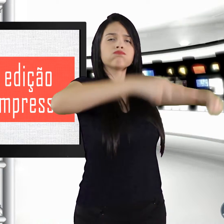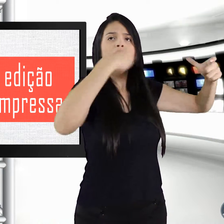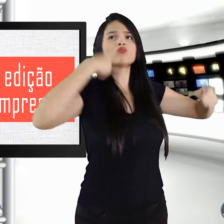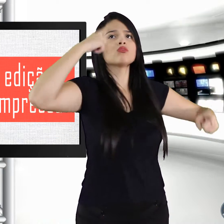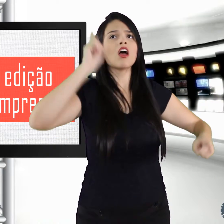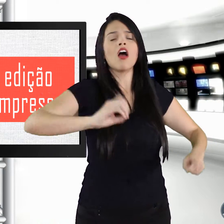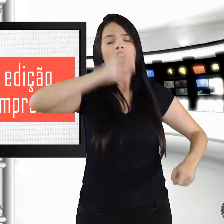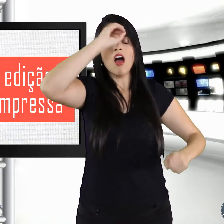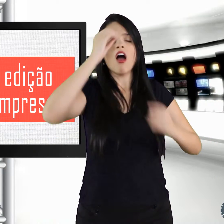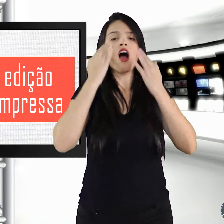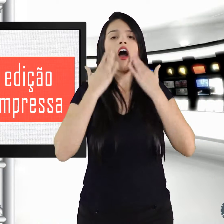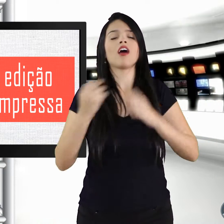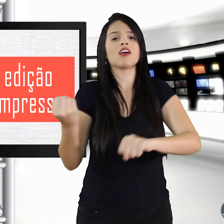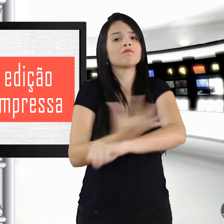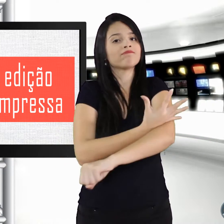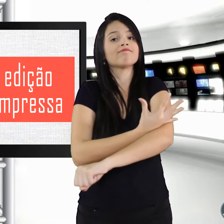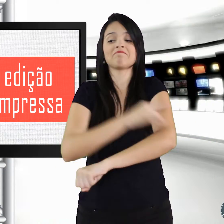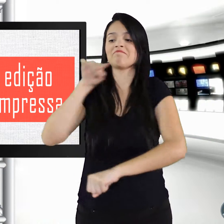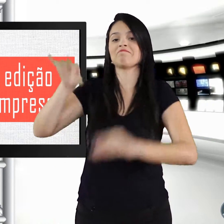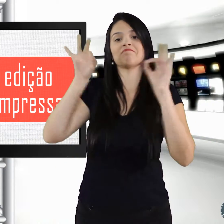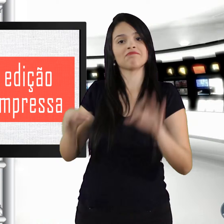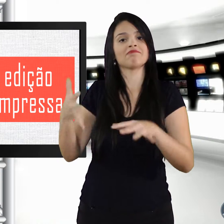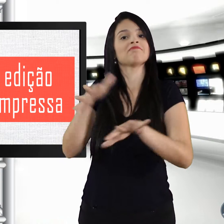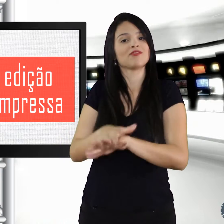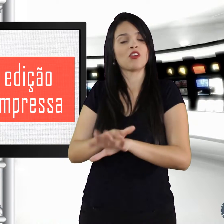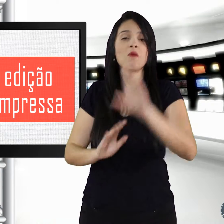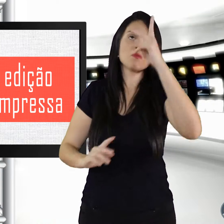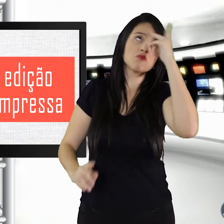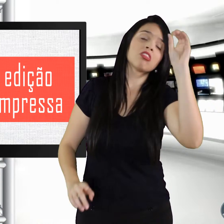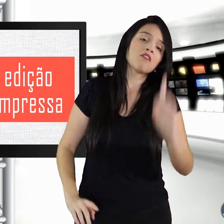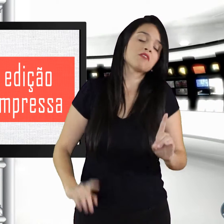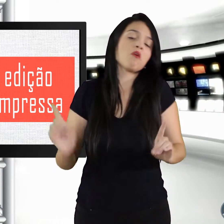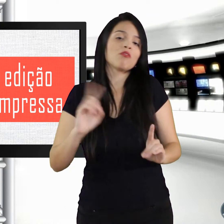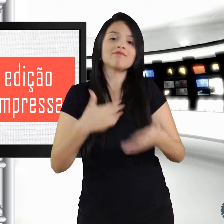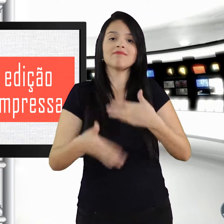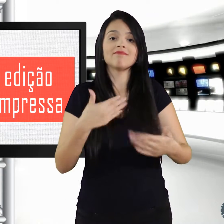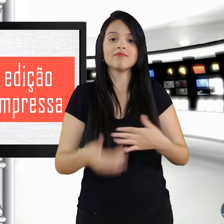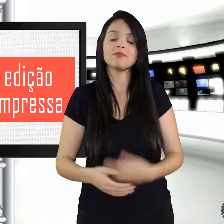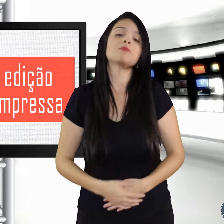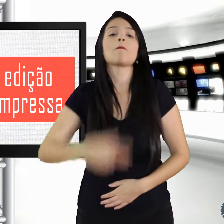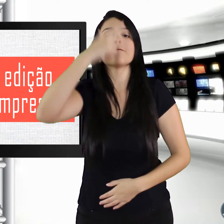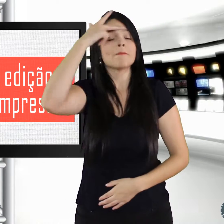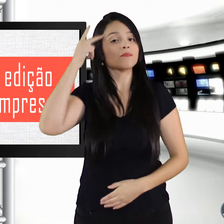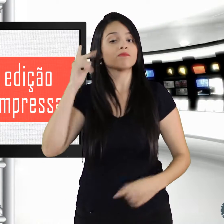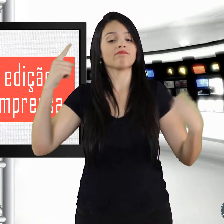ela com deficiência ou não. As pessoas com deficiência motora, cadeirantes ou quem tem